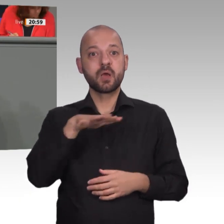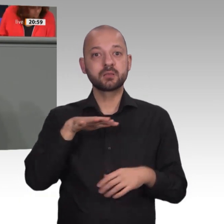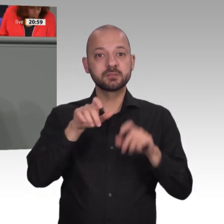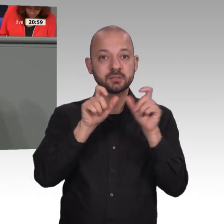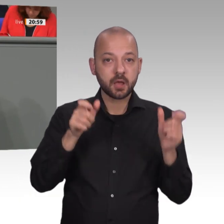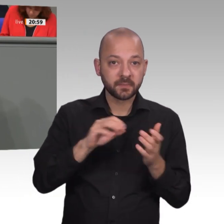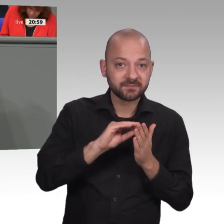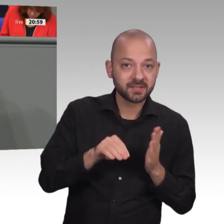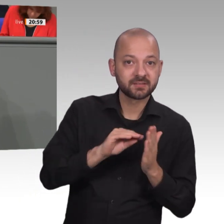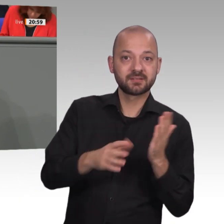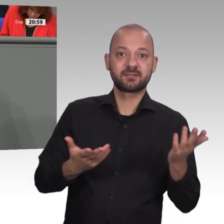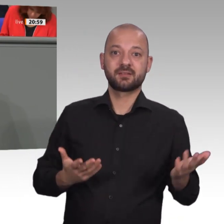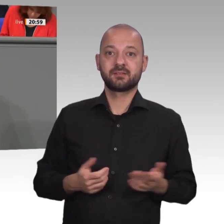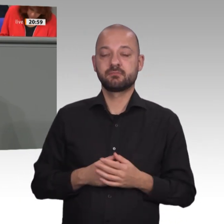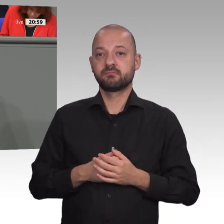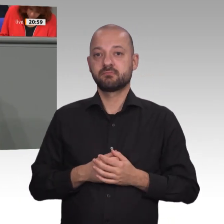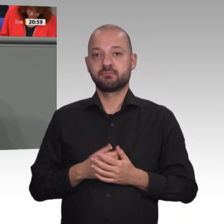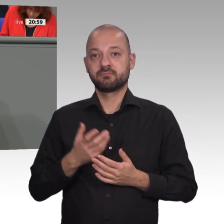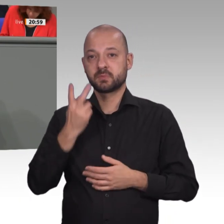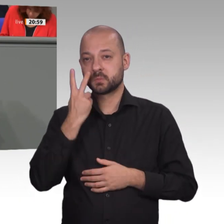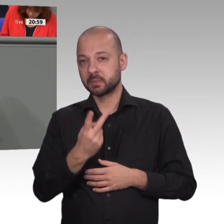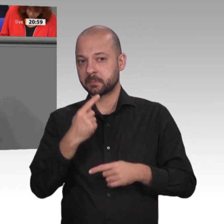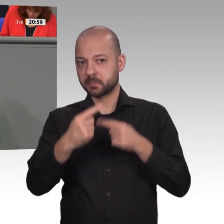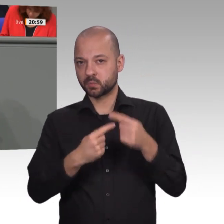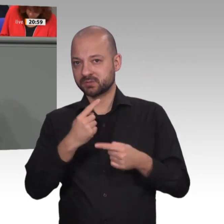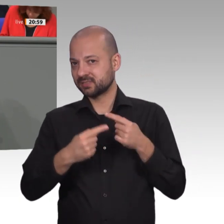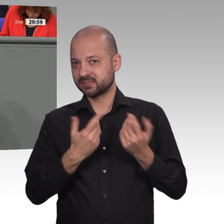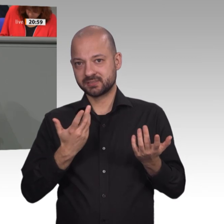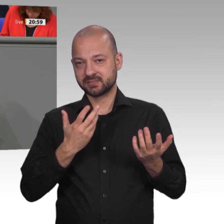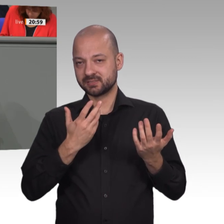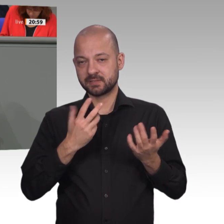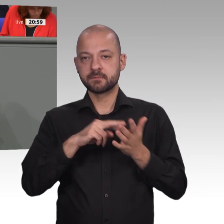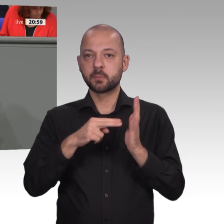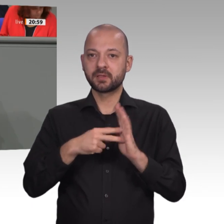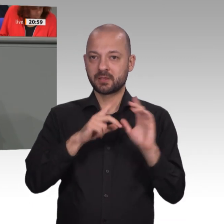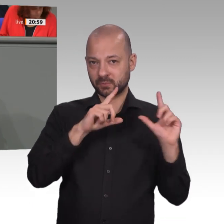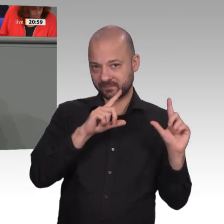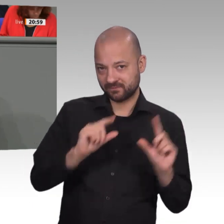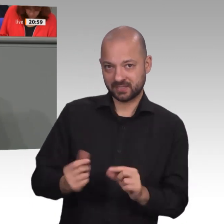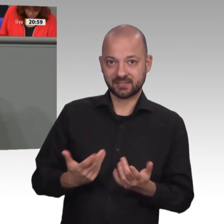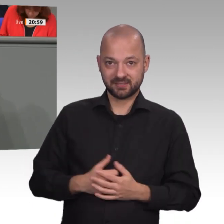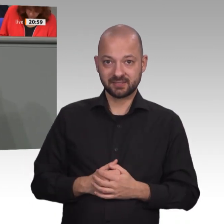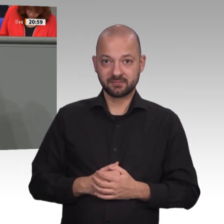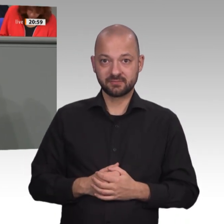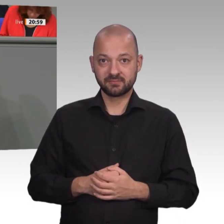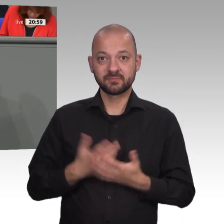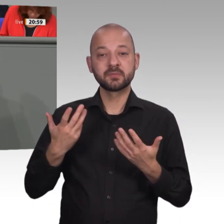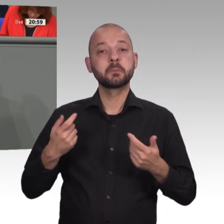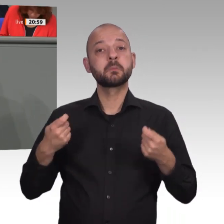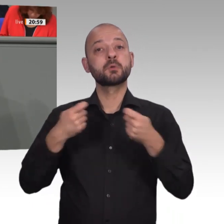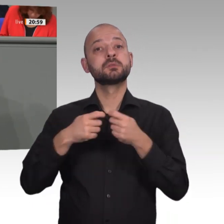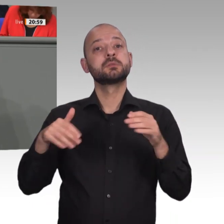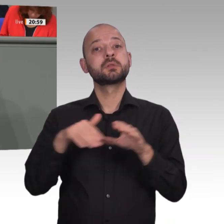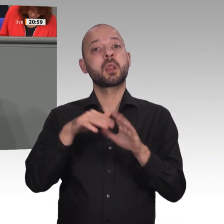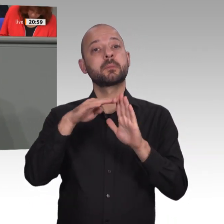Aus diesen Gründen müssen wir hier dafür Sorge tragen, dass sich der eigentliche Ansatz, mehr Teilhabe für Menschen mit